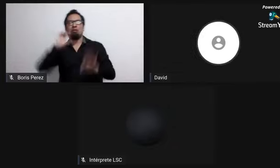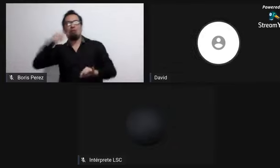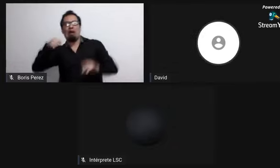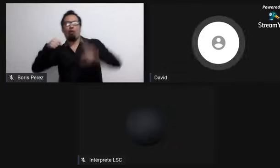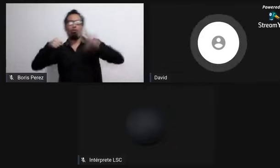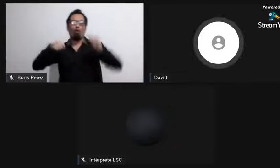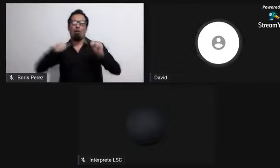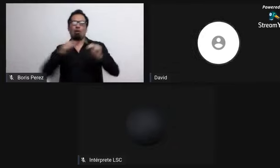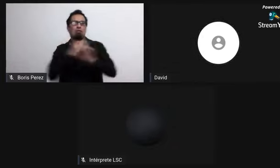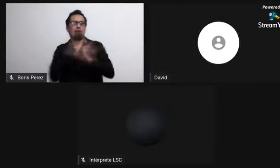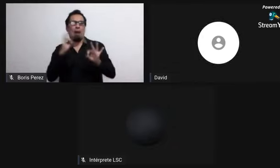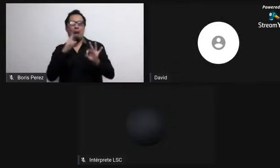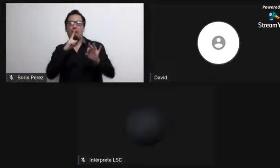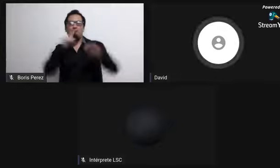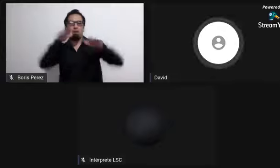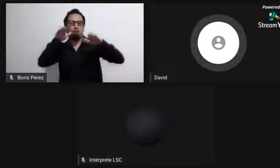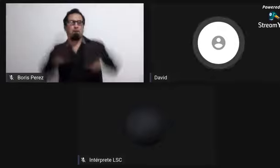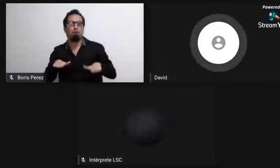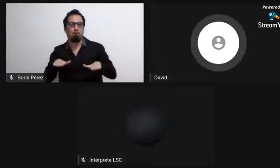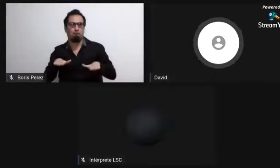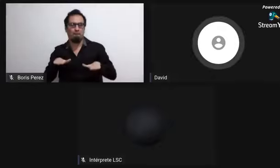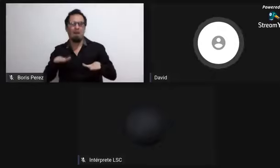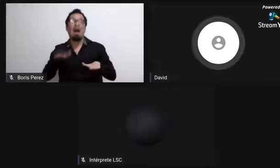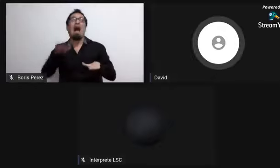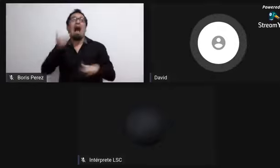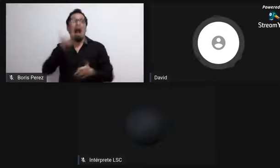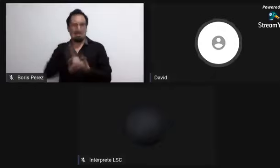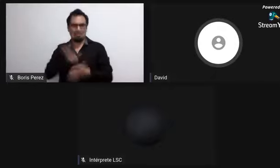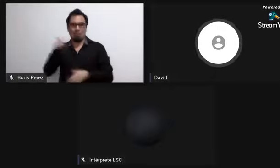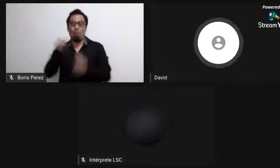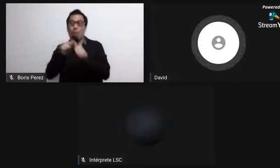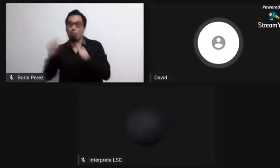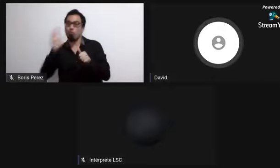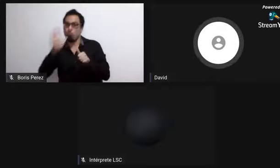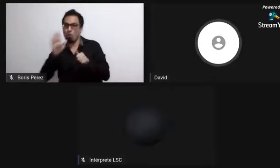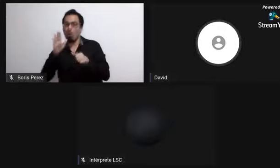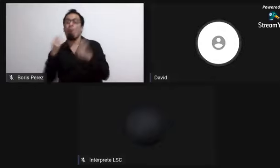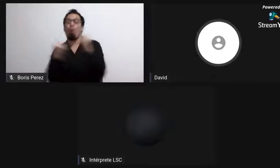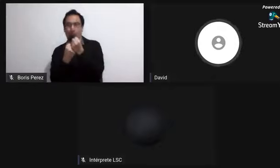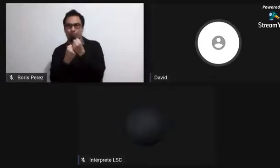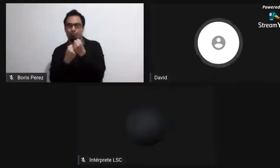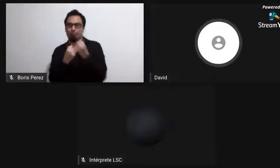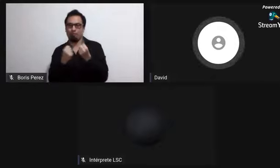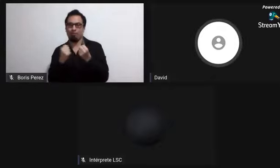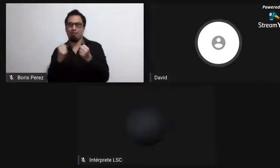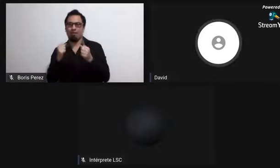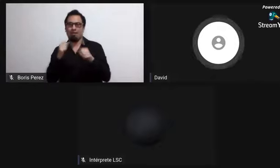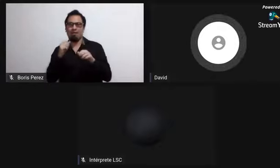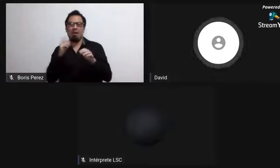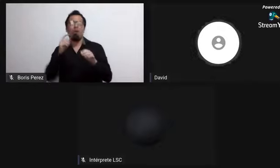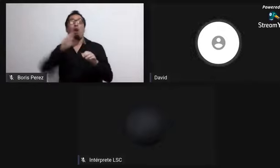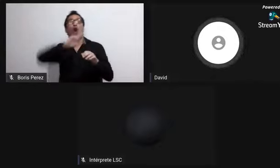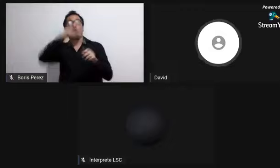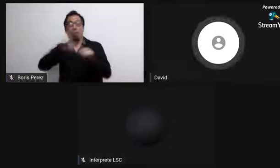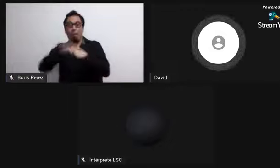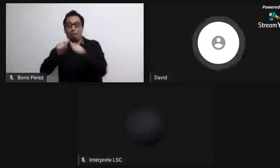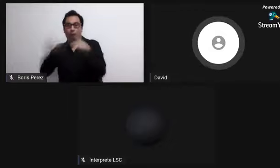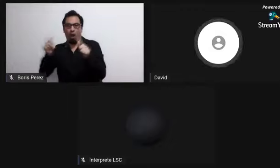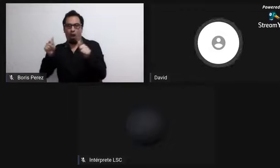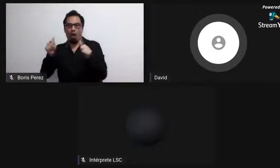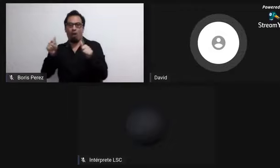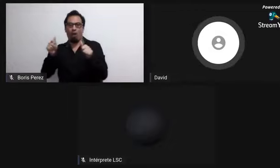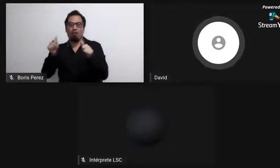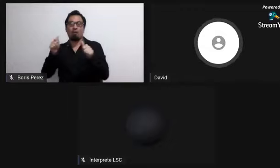de Simón Bolívar. Sin embargo, en medio pues, de la crisis, de algunas decisiones administrativas que toma Francisco de